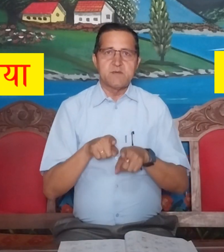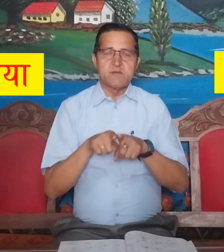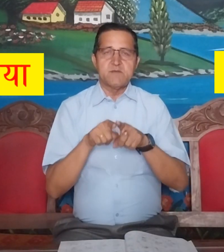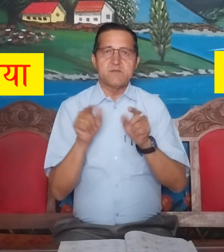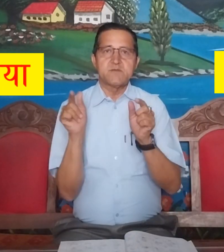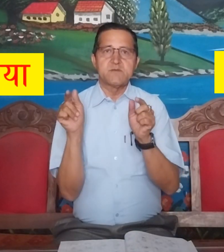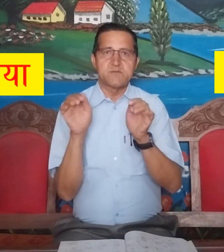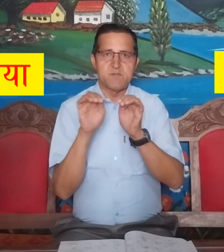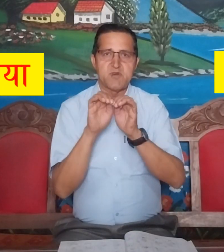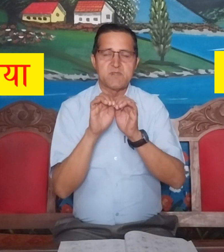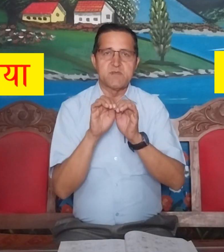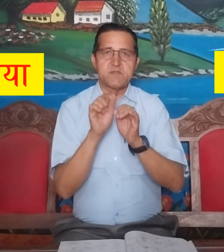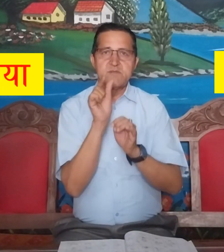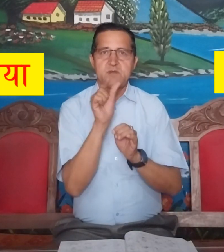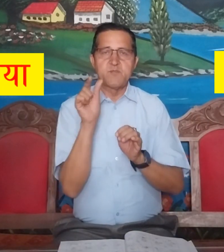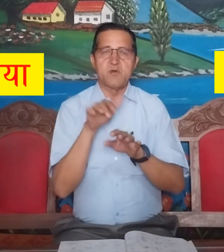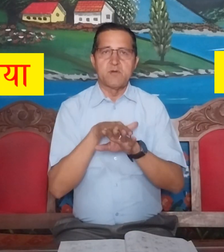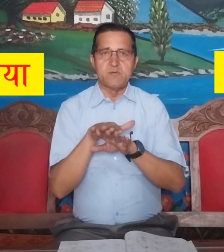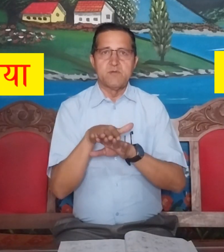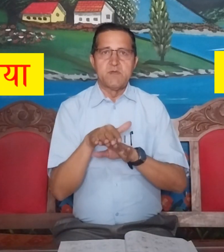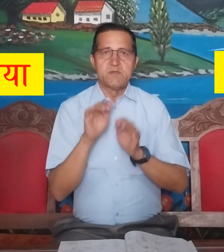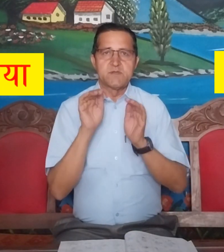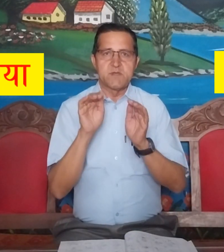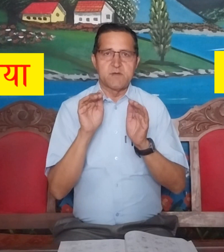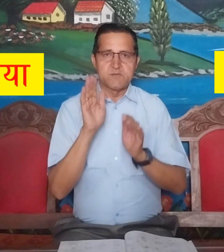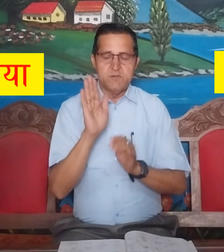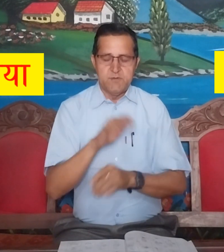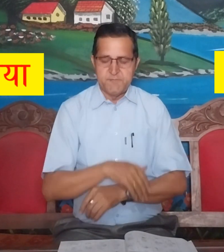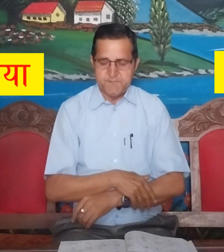क्रियासँग सम्बन्धित शब्दहरू सिकाउँछु।